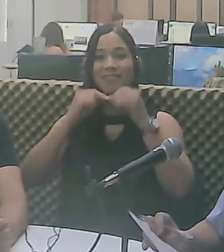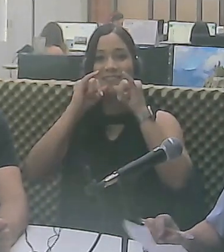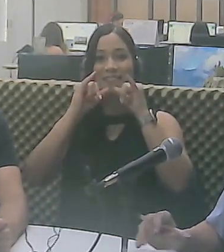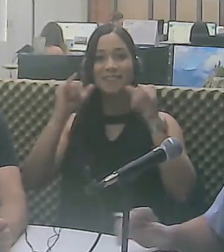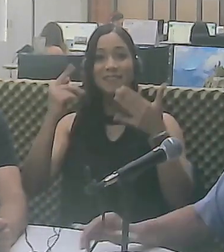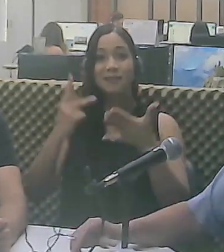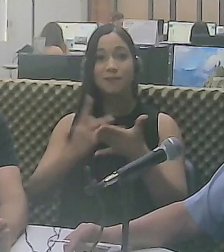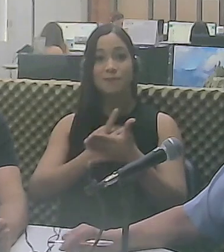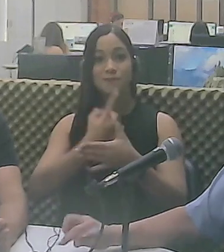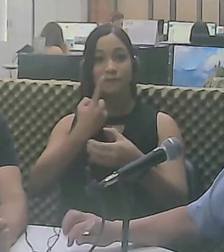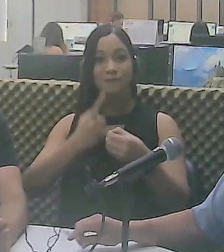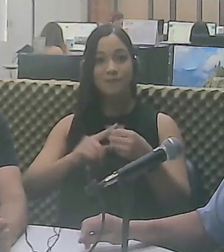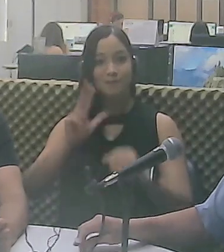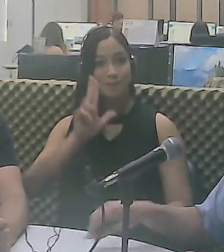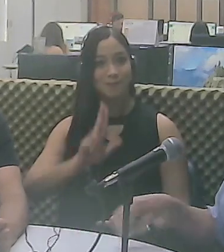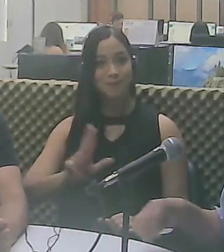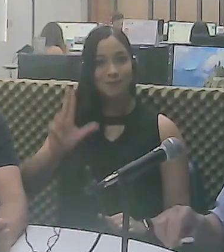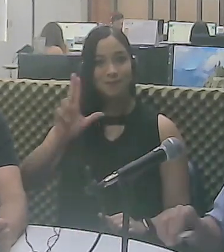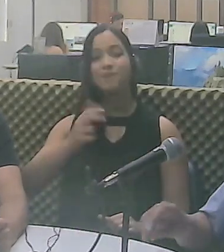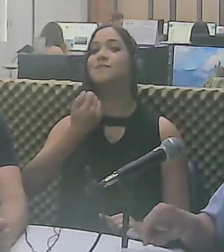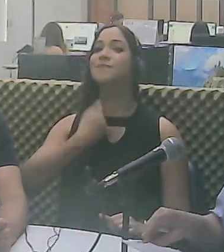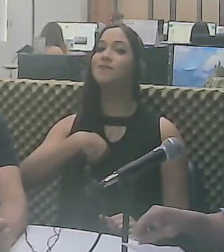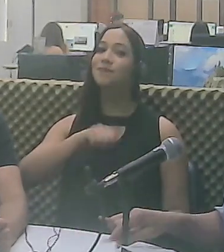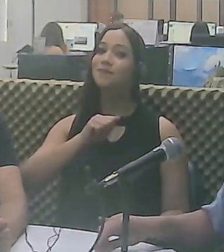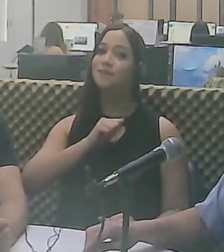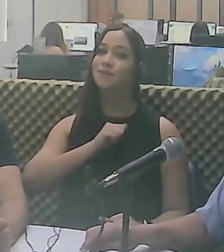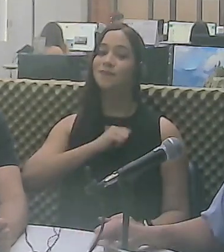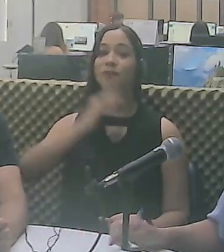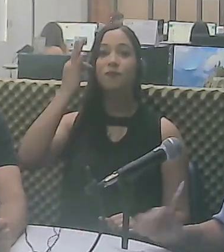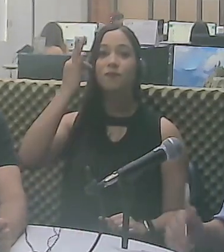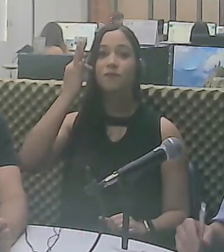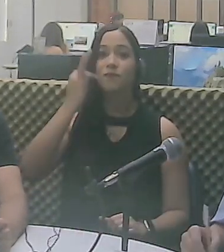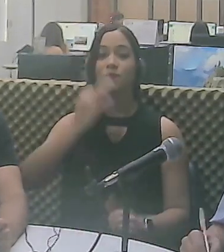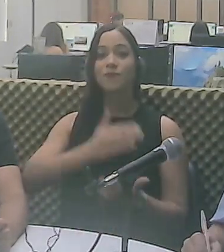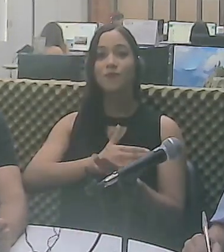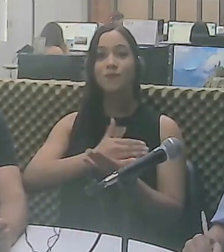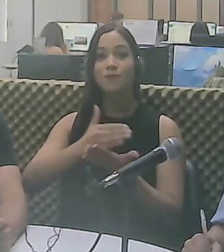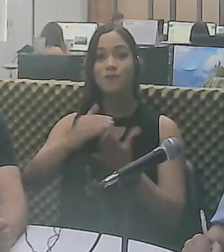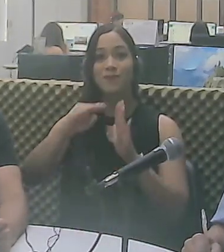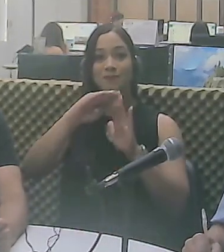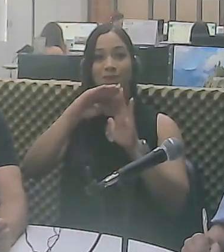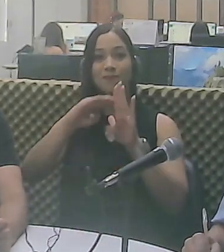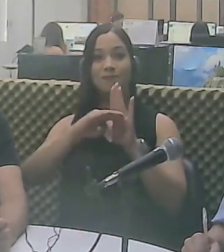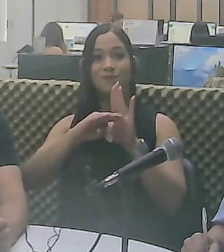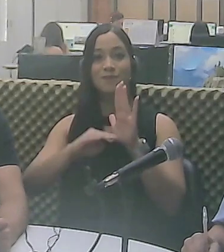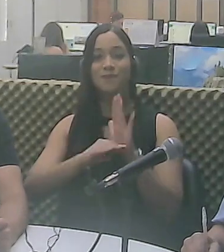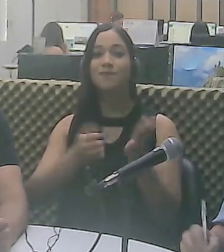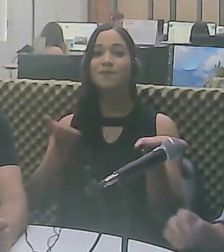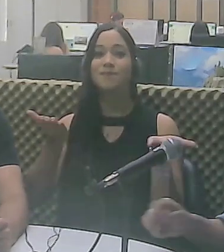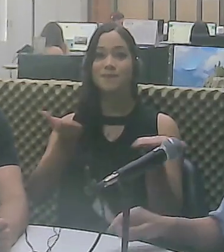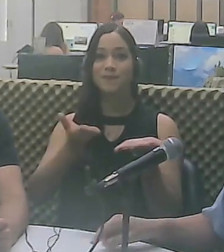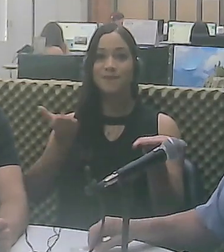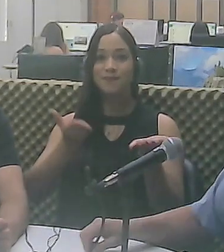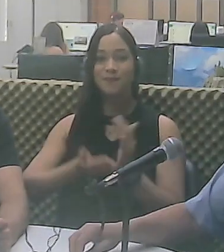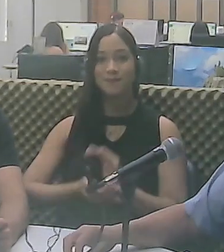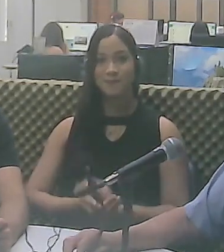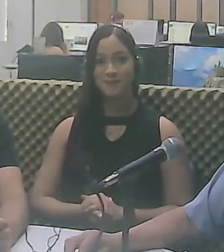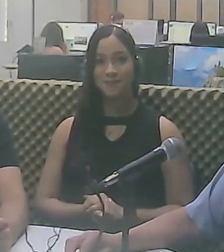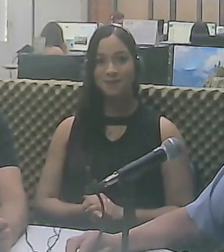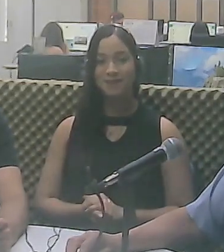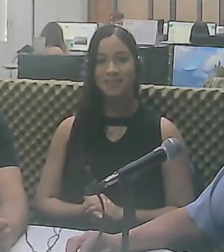sobre o que de fato acontece em Uberlândia eu sou o Fernando Castro e começamos com os destaques da edição de hoje